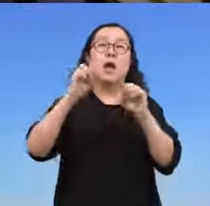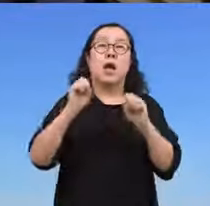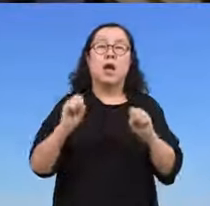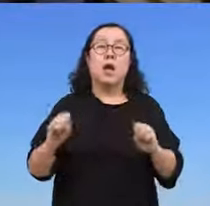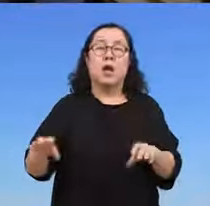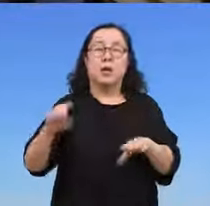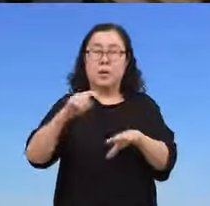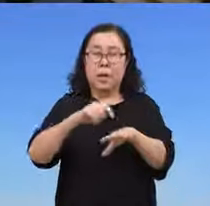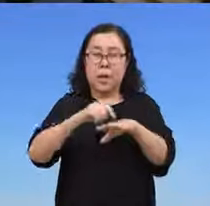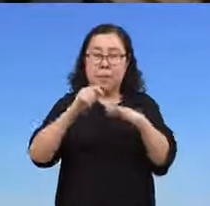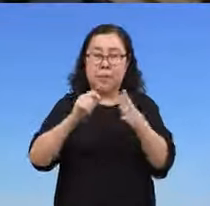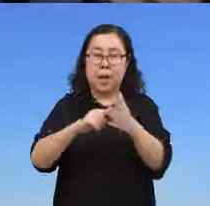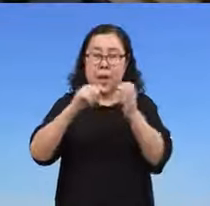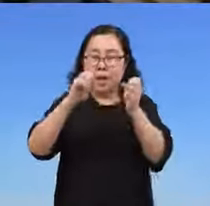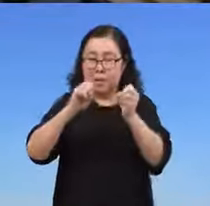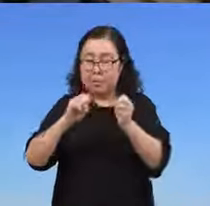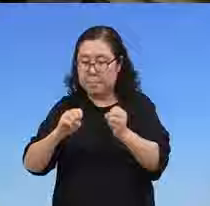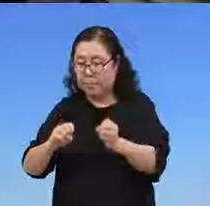헛된 마음 버리고